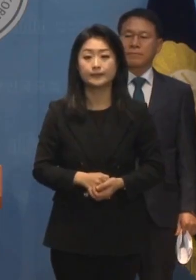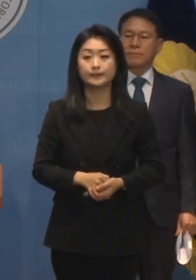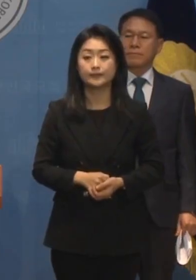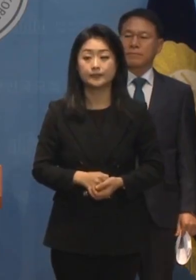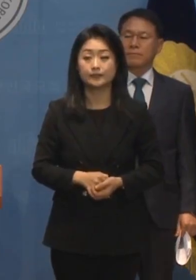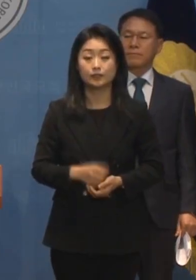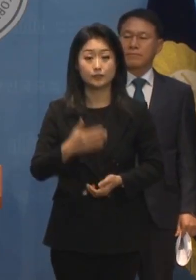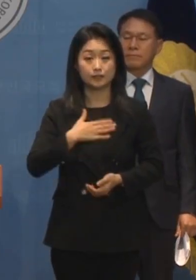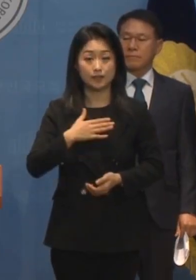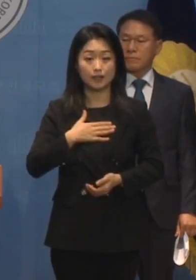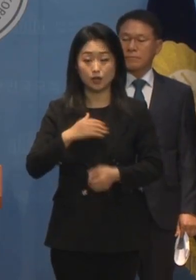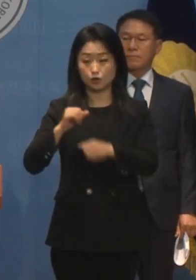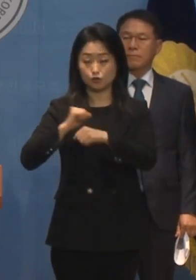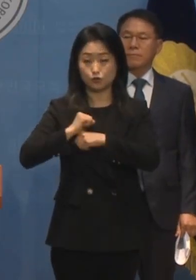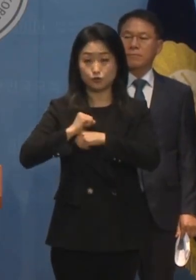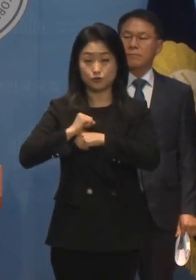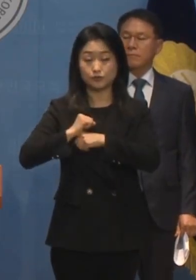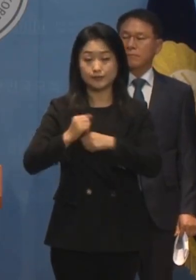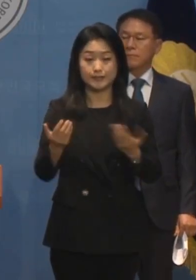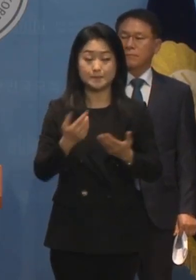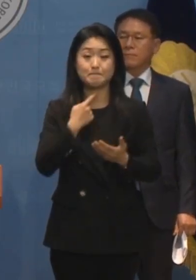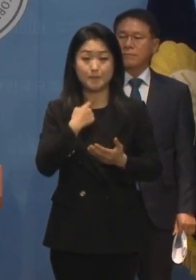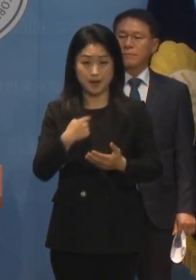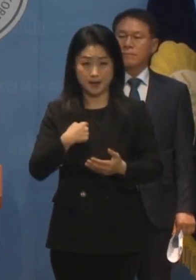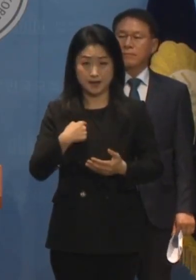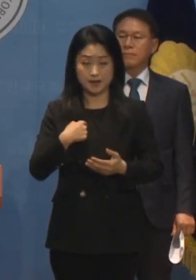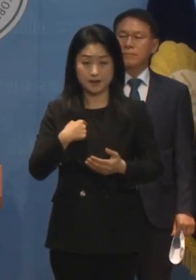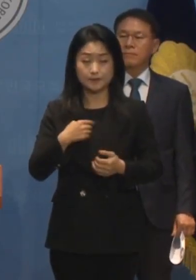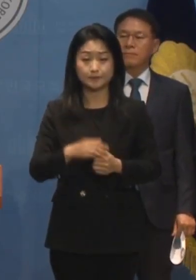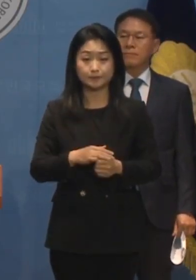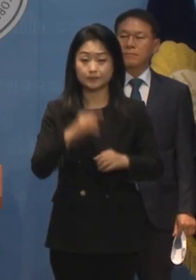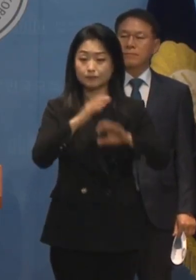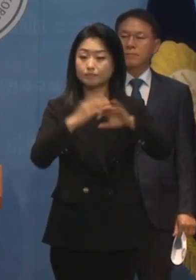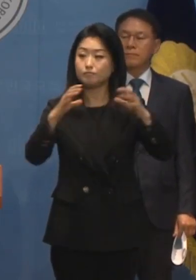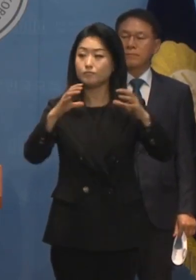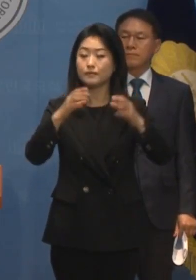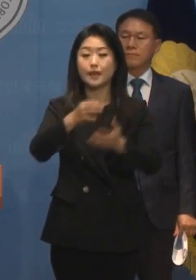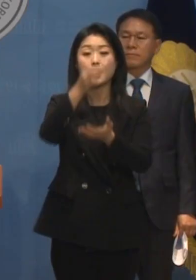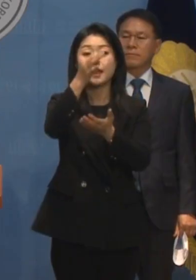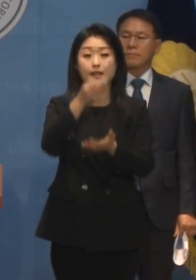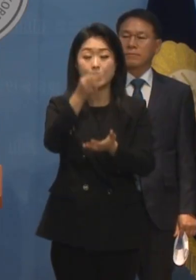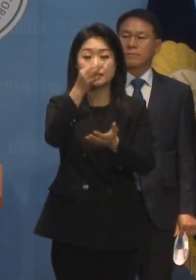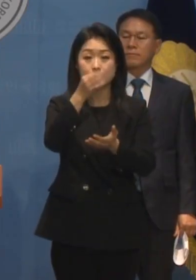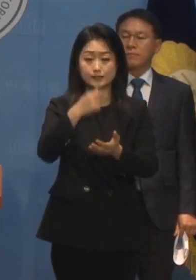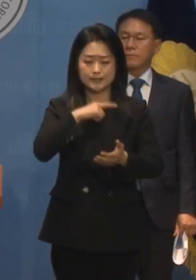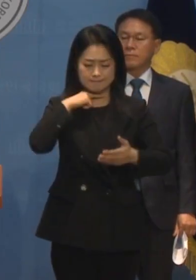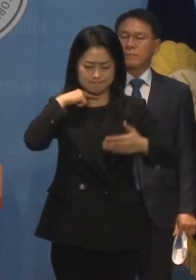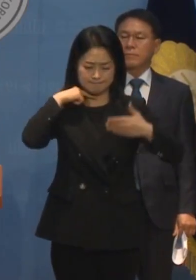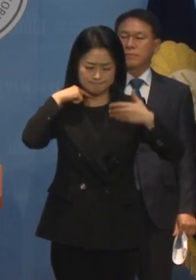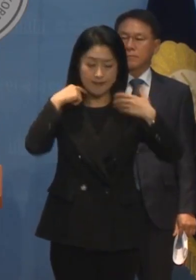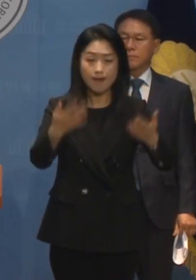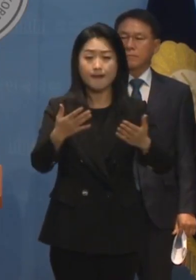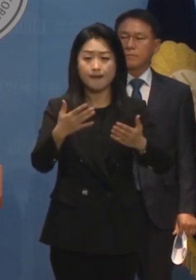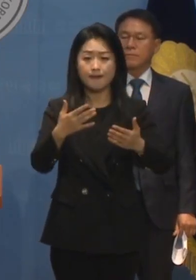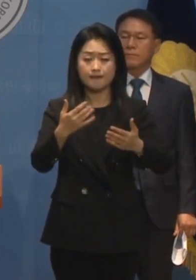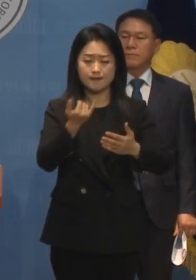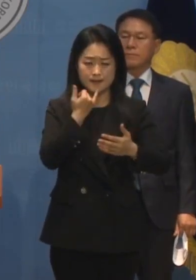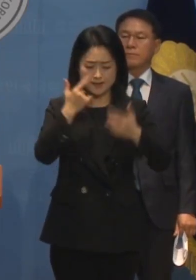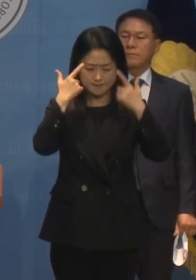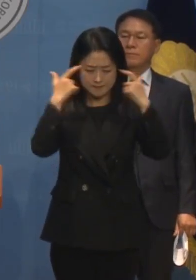예비역 장성으로서 우리는 그동안 이 나라의 민주적 가치를 목숨처럼 소중히